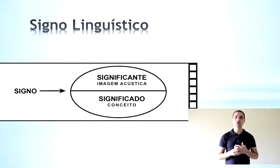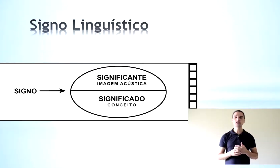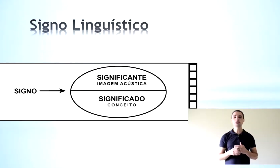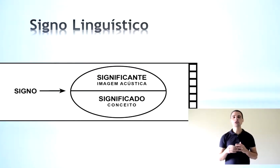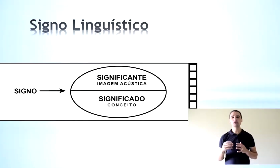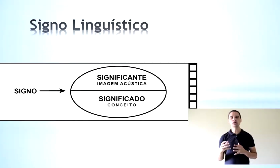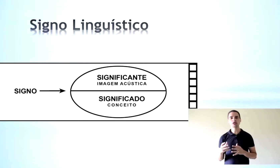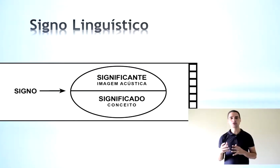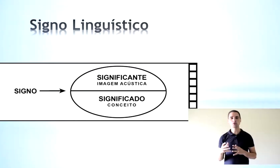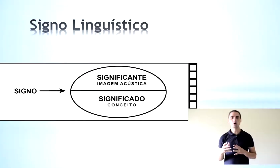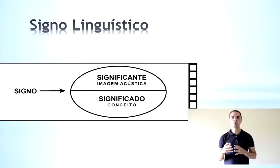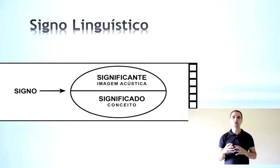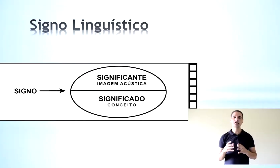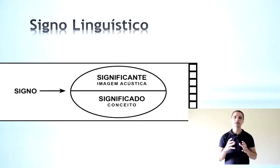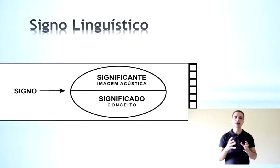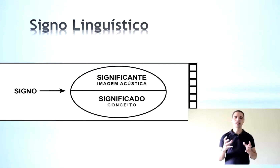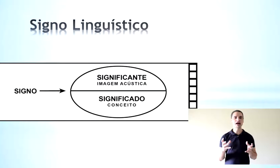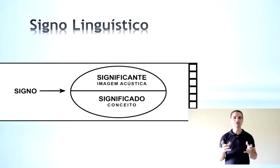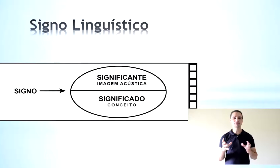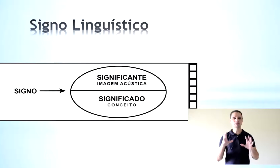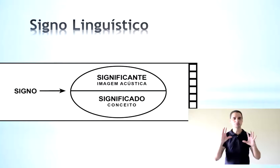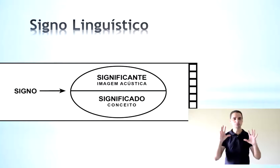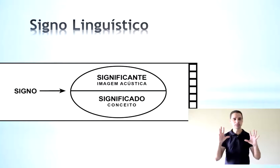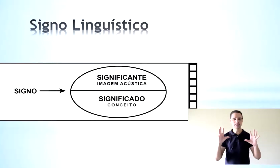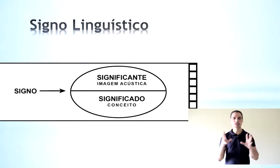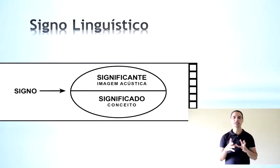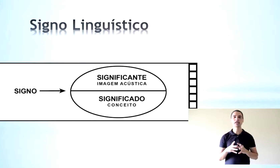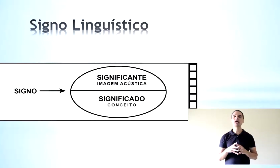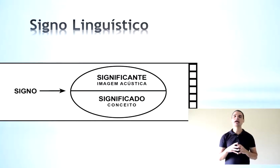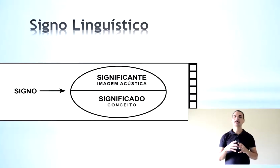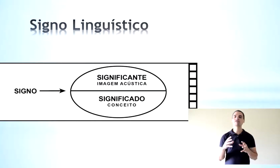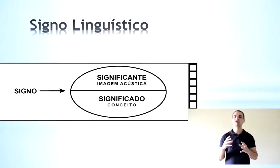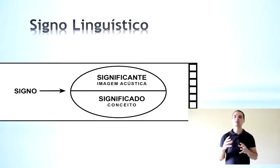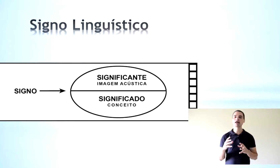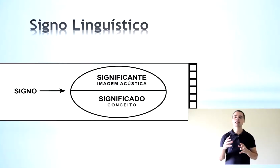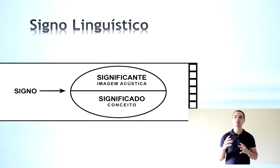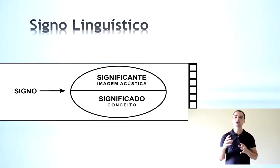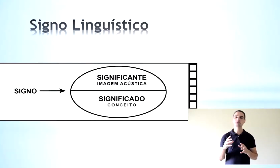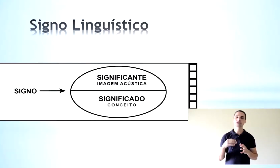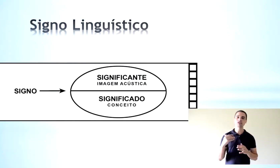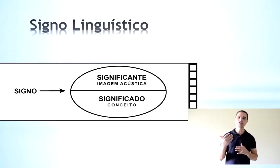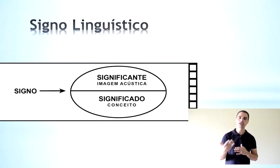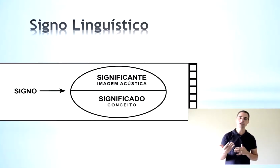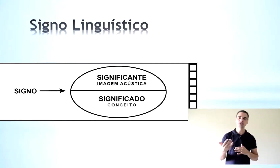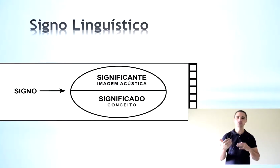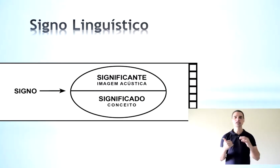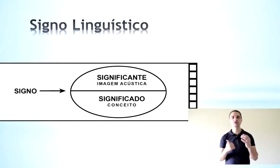signo linguístico, ou cada palavra, vamos por assim dizer, ela é formada por um significante e um